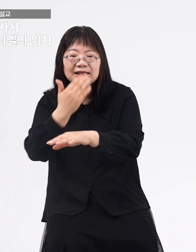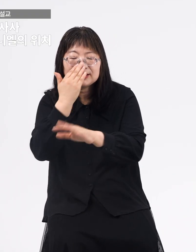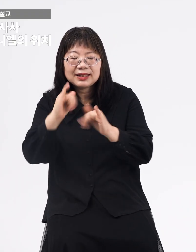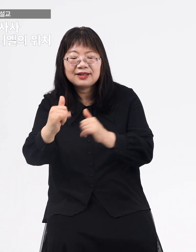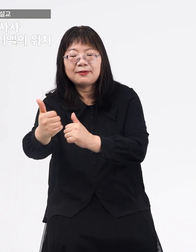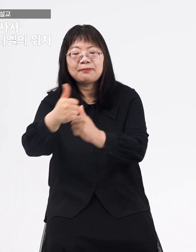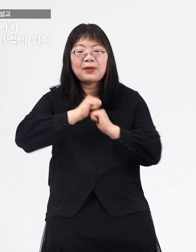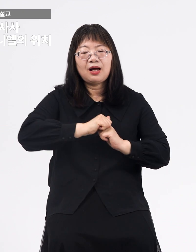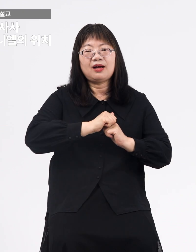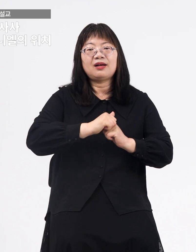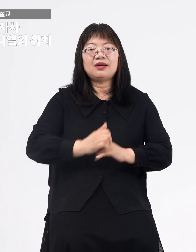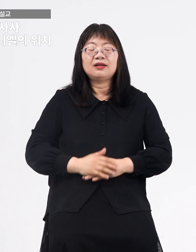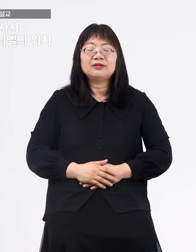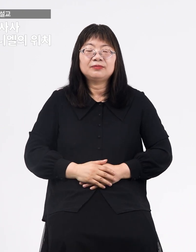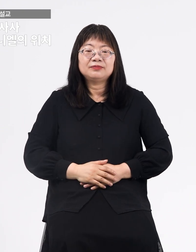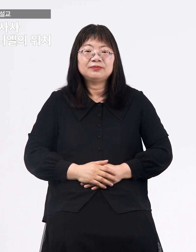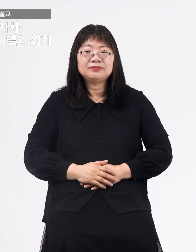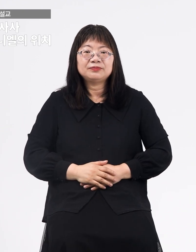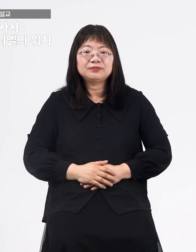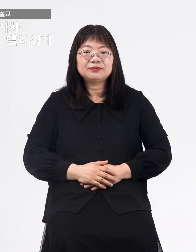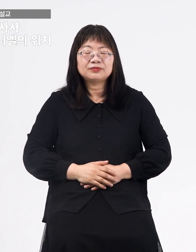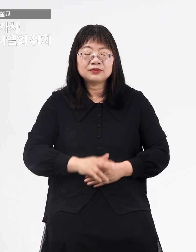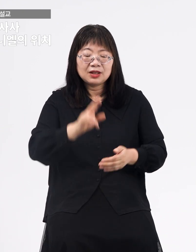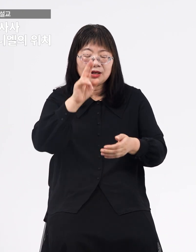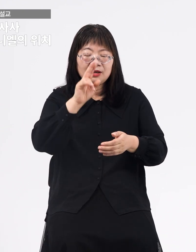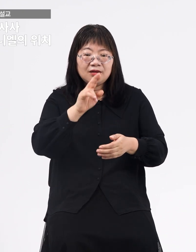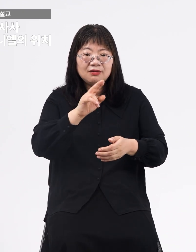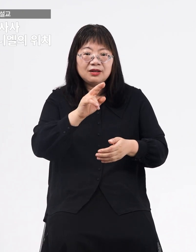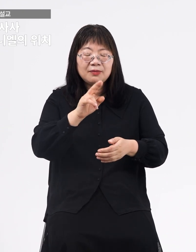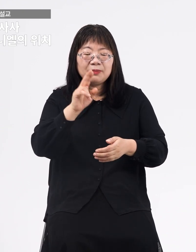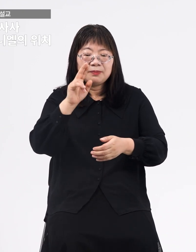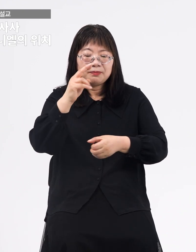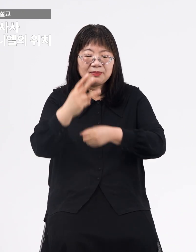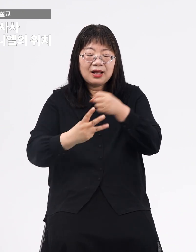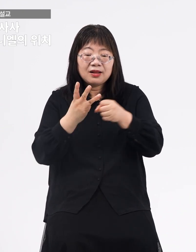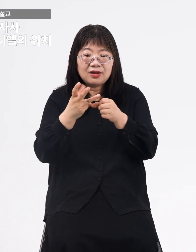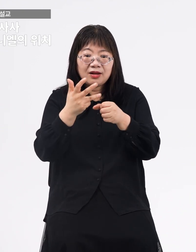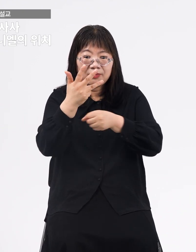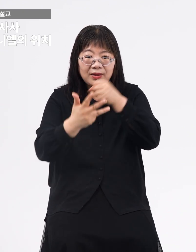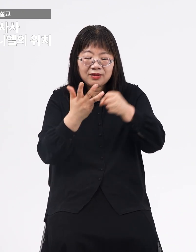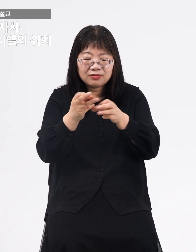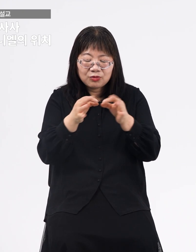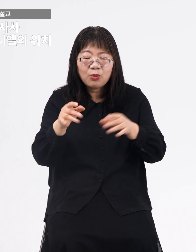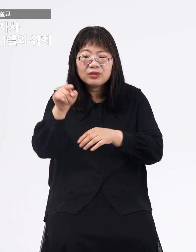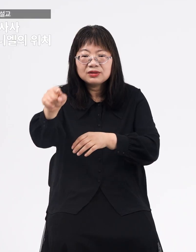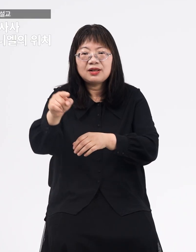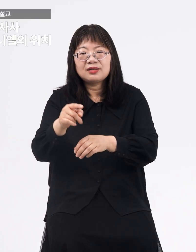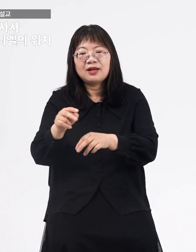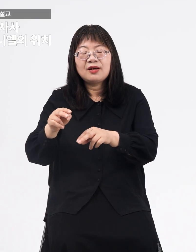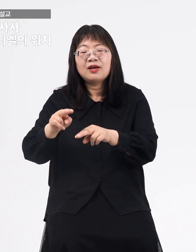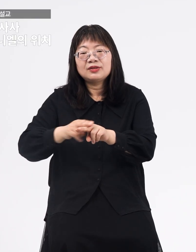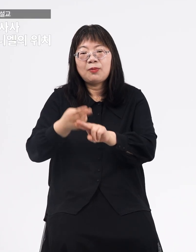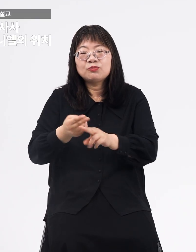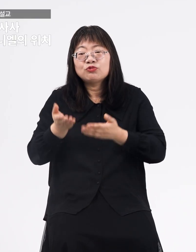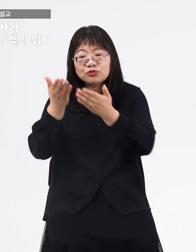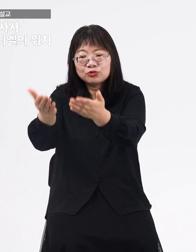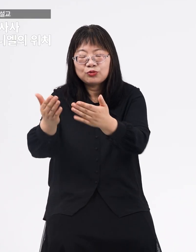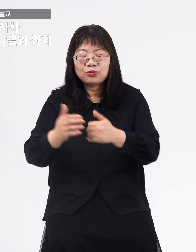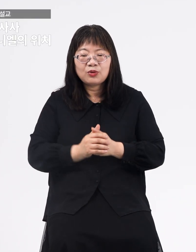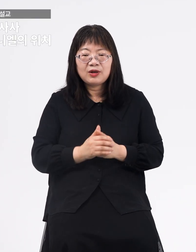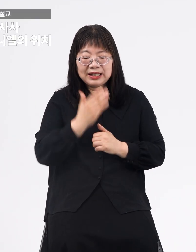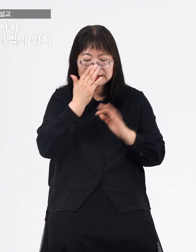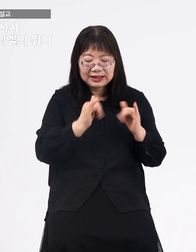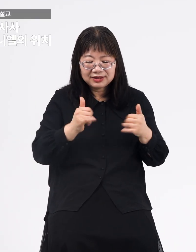삼습니다. 팔아넘기고 8년 동안을 그들에게 조공을 바치고 그들에게 노예